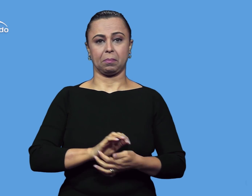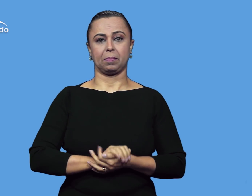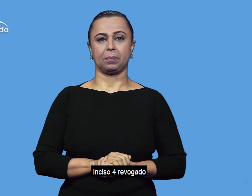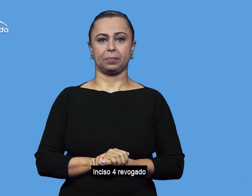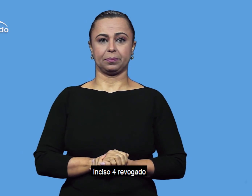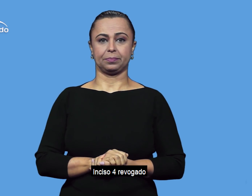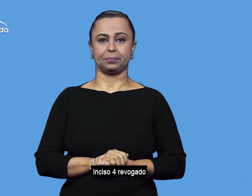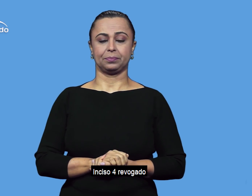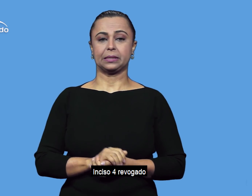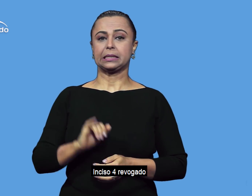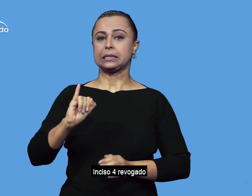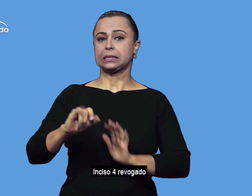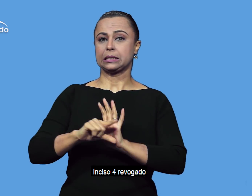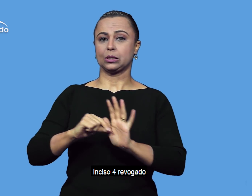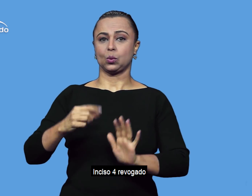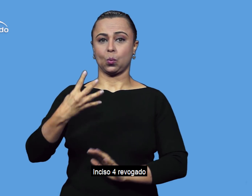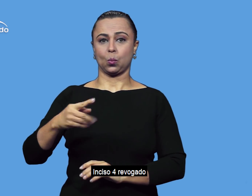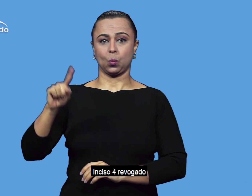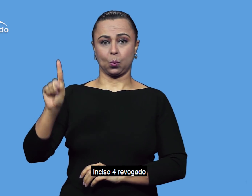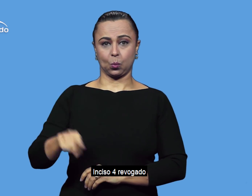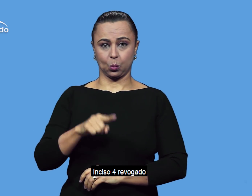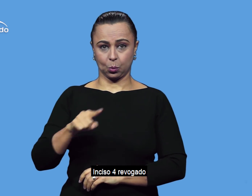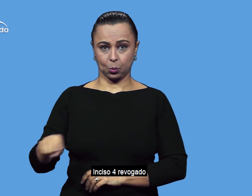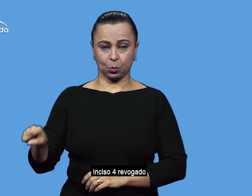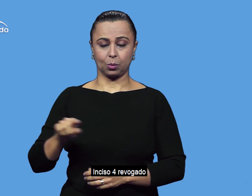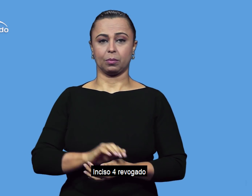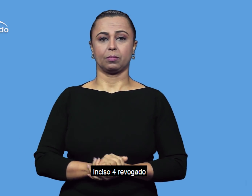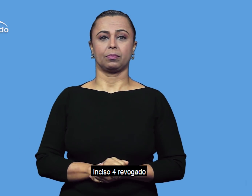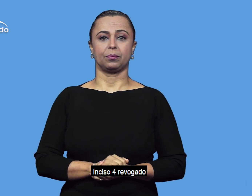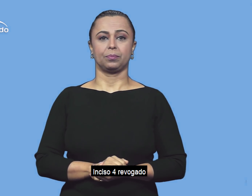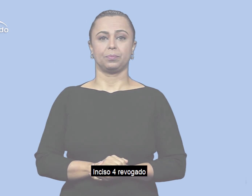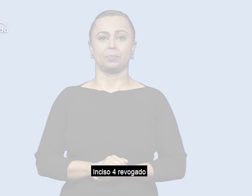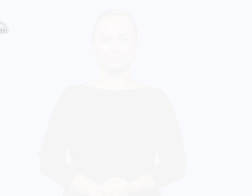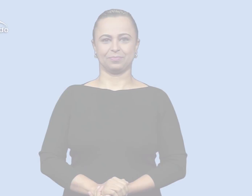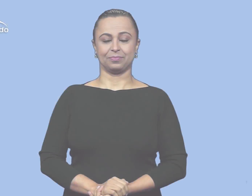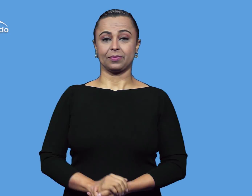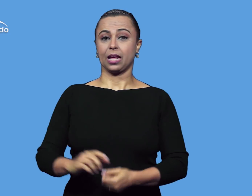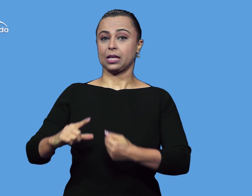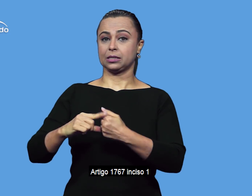o inciso 4 revogado o artigo